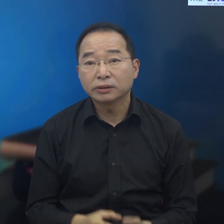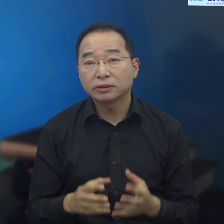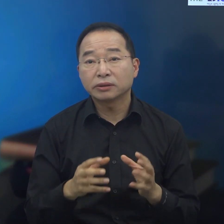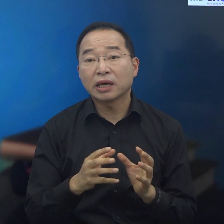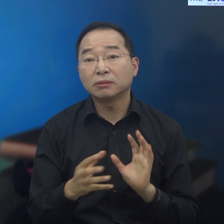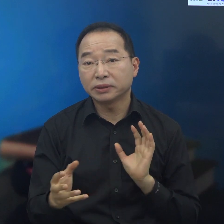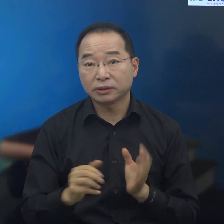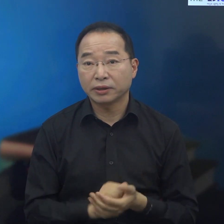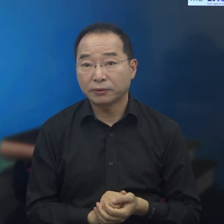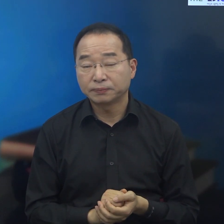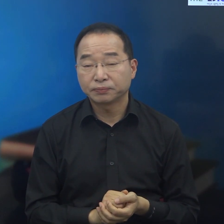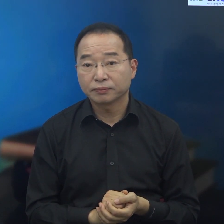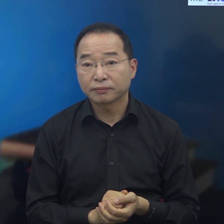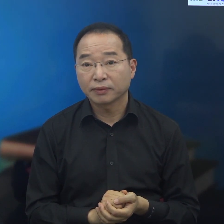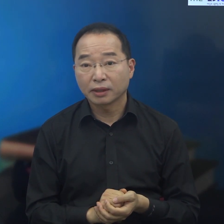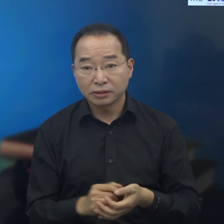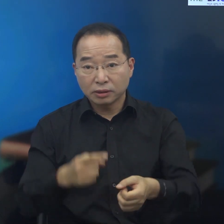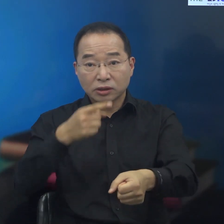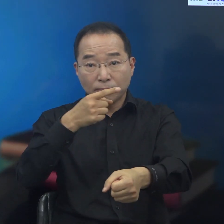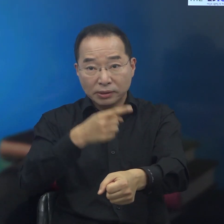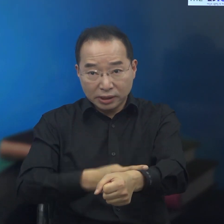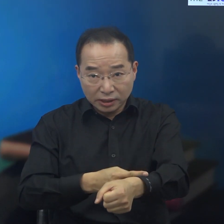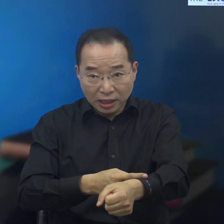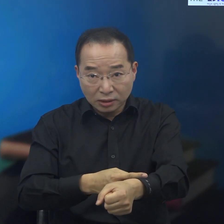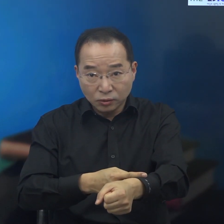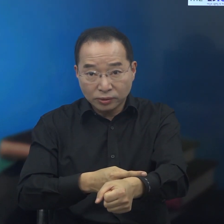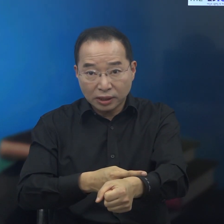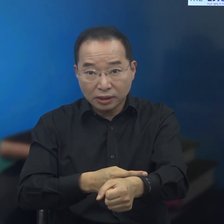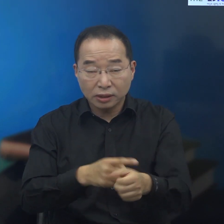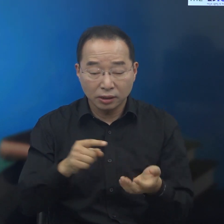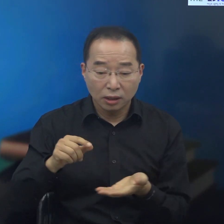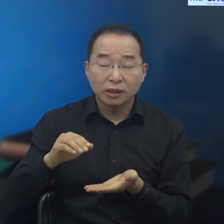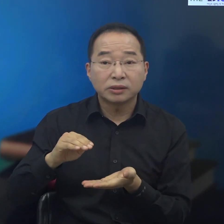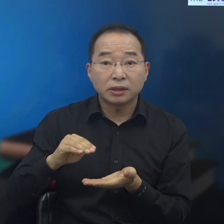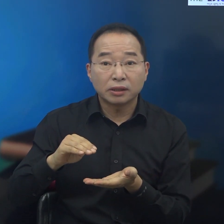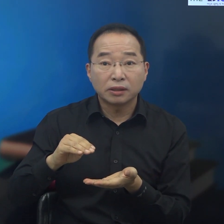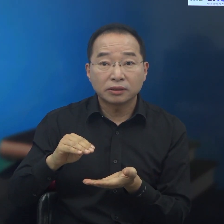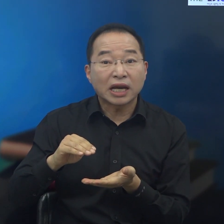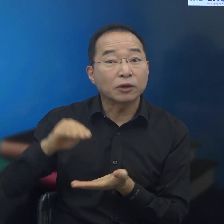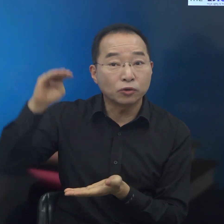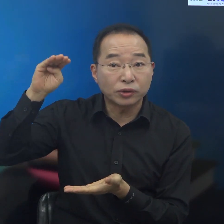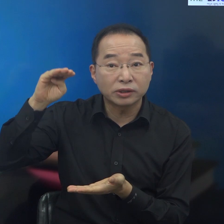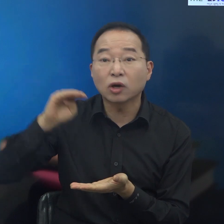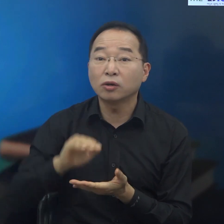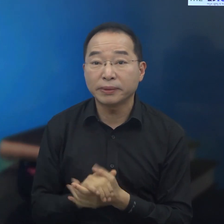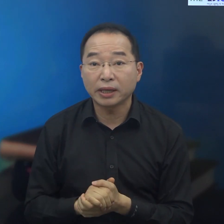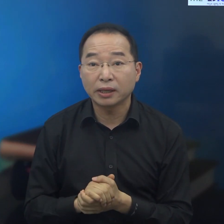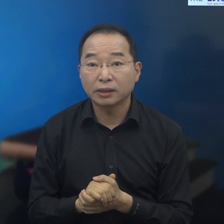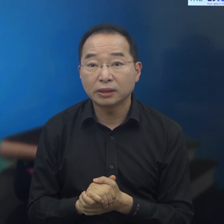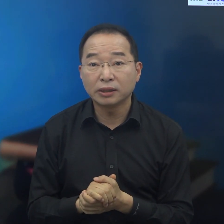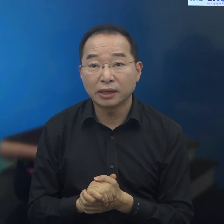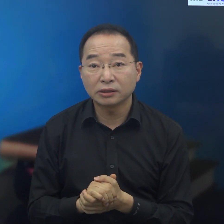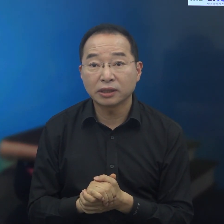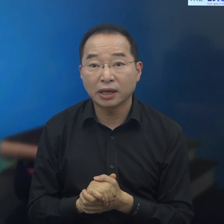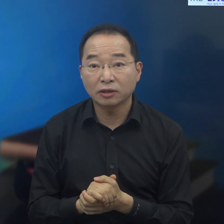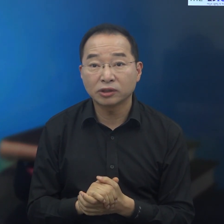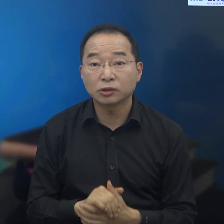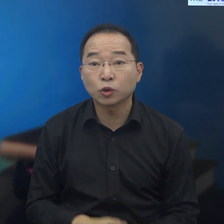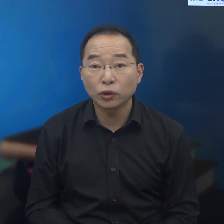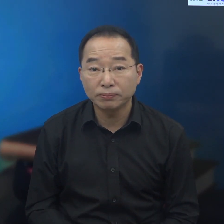그 계급을 뜻해요. 그래서 첫 번째 대는 동작이 이제 장교 중에 처음에 인간일 때 하는 것이 소위입니다.